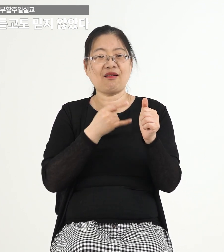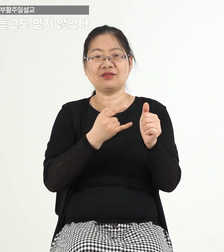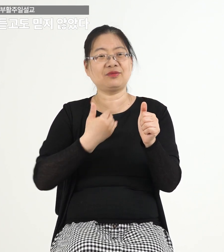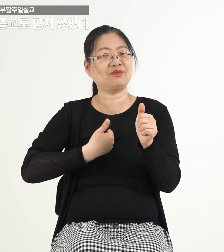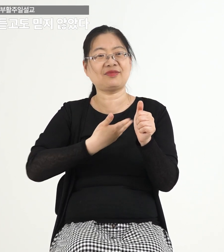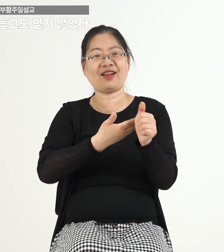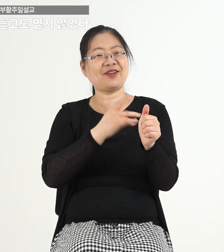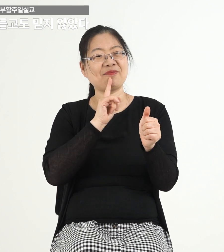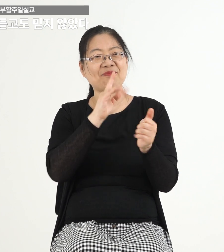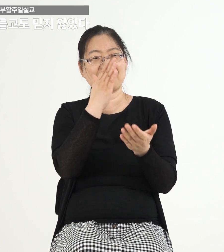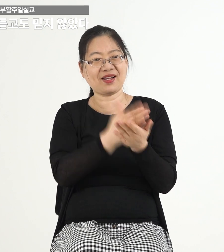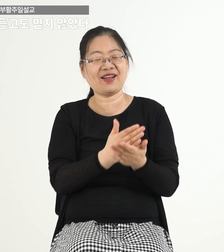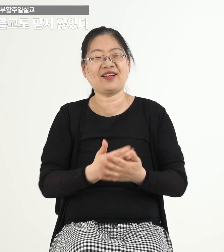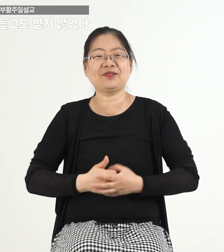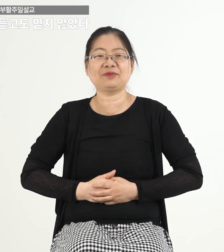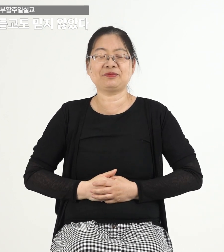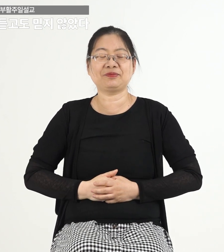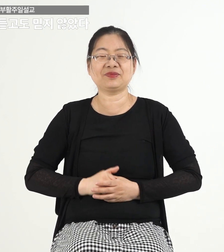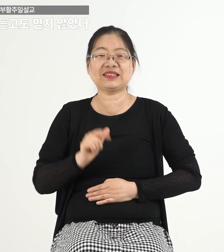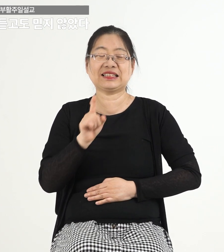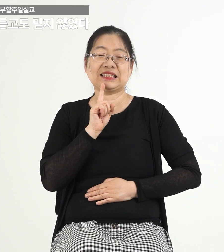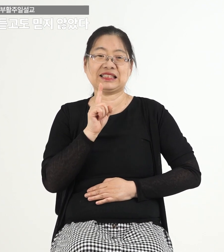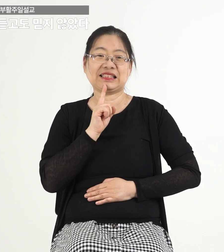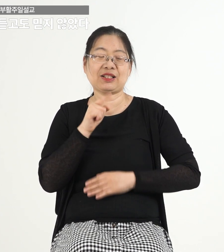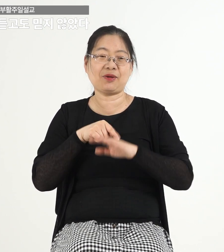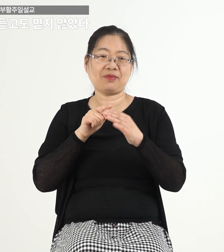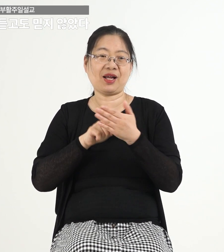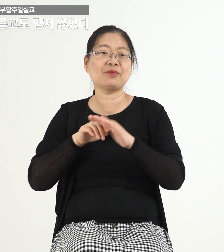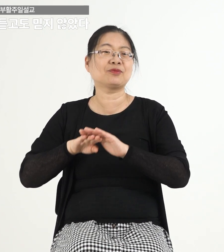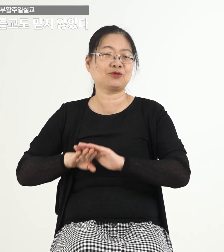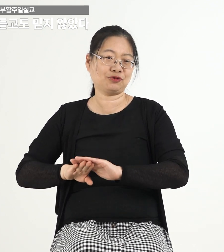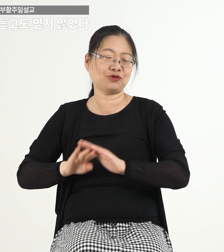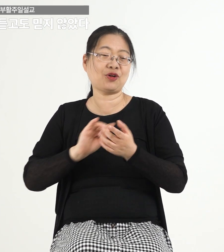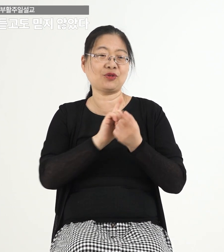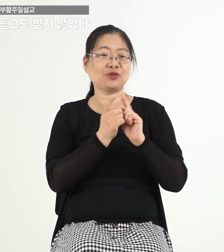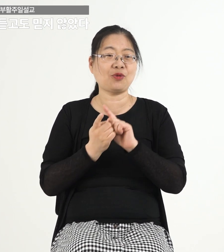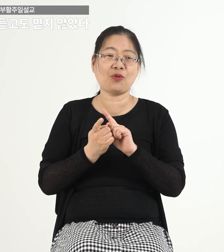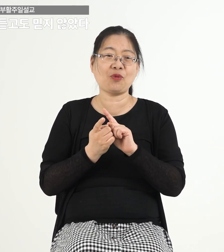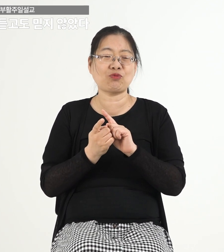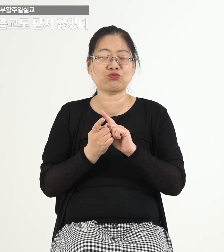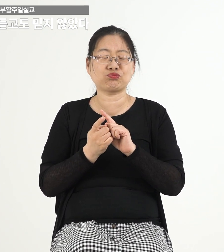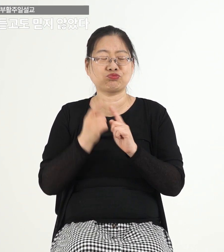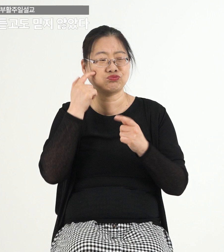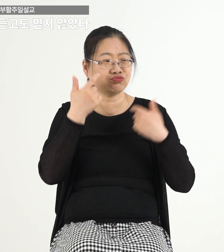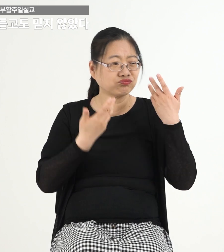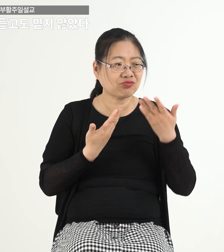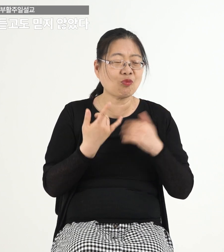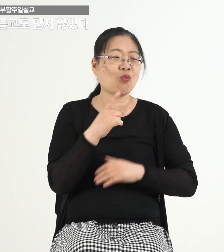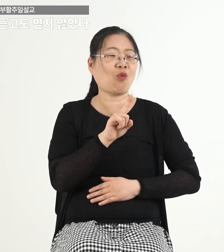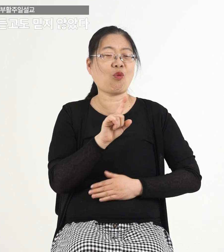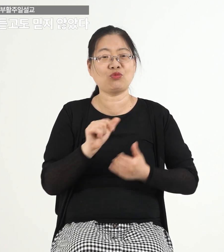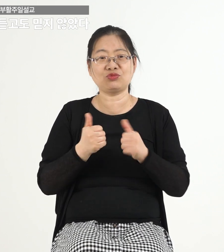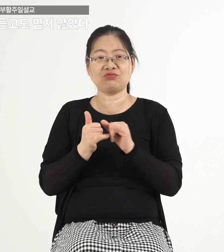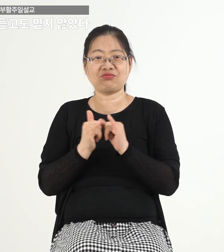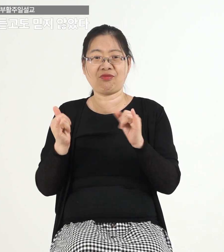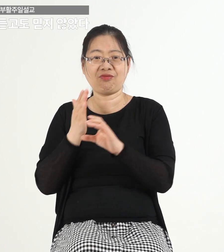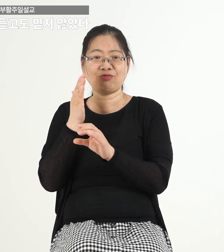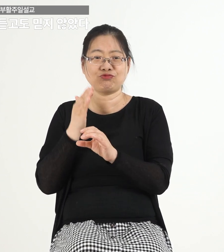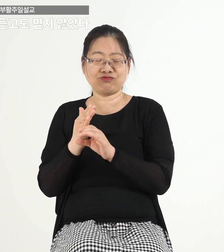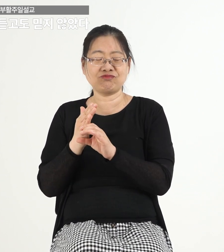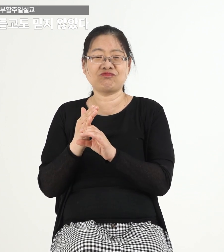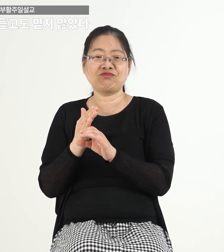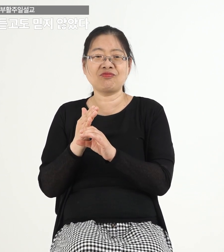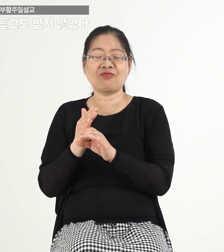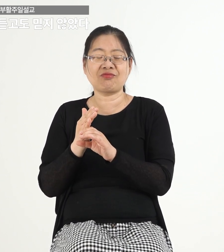하시니 그들이 이 말씀을 마음에 두며 서로 문의하되 죽은 자